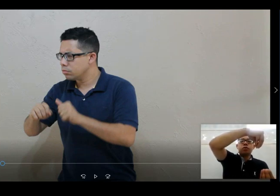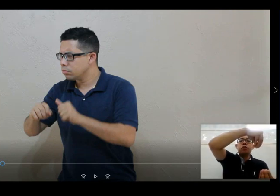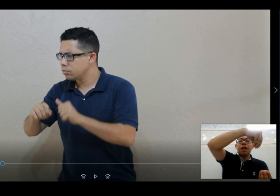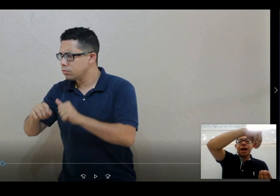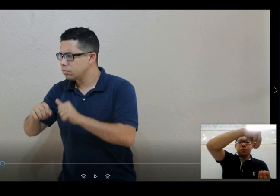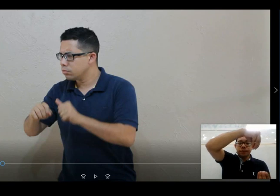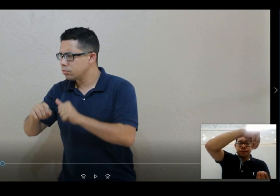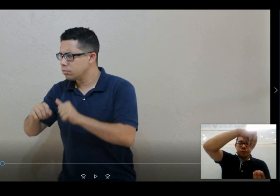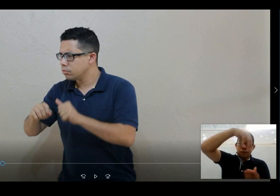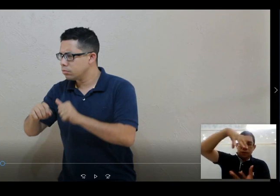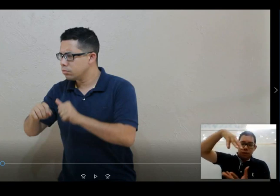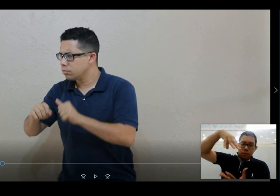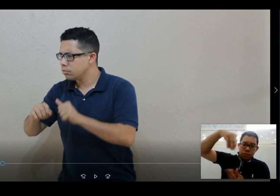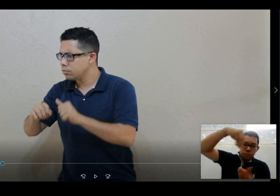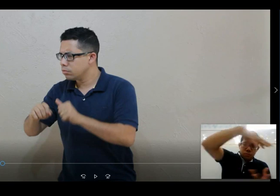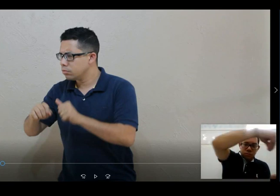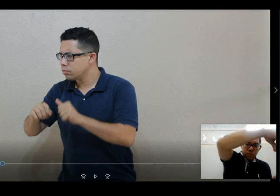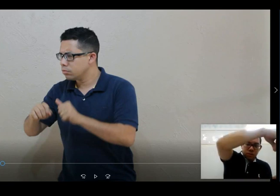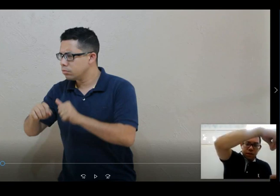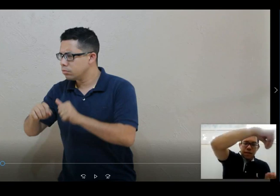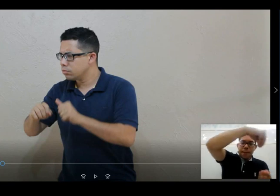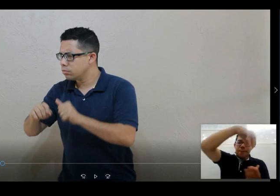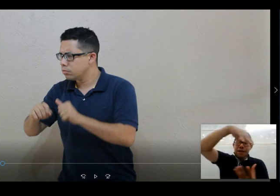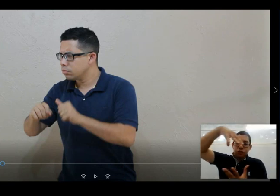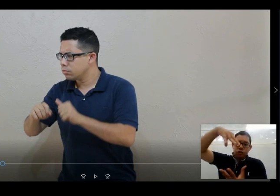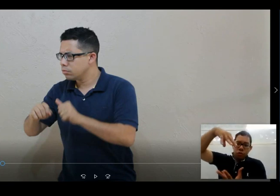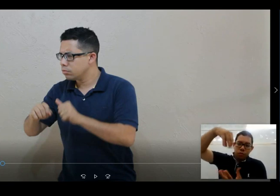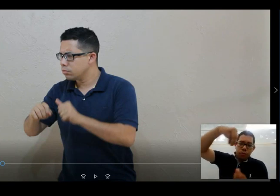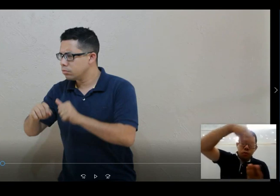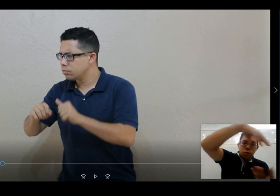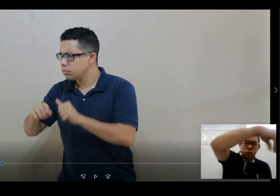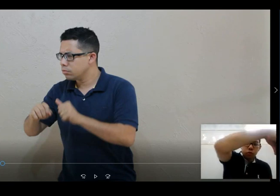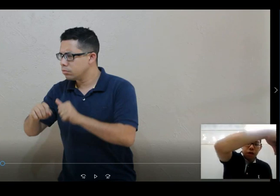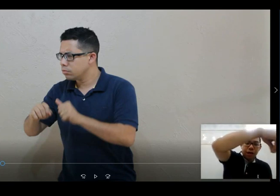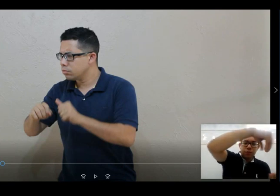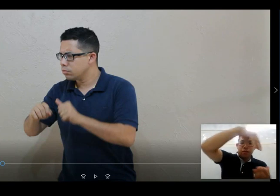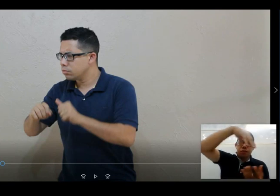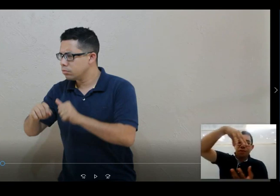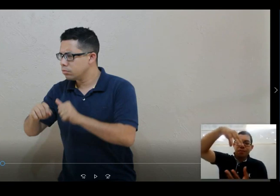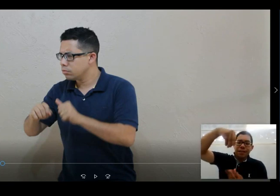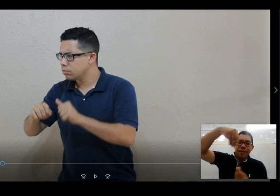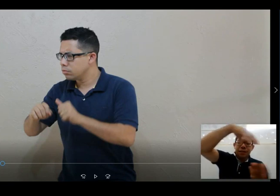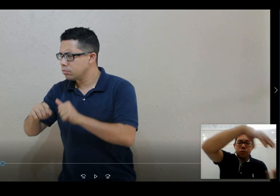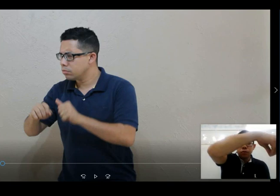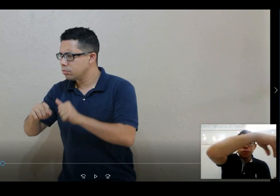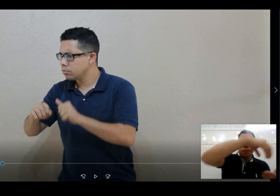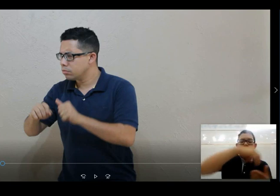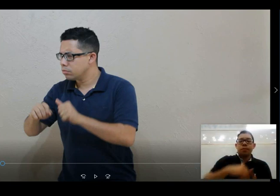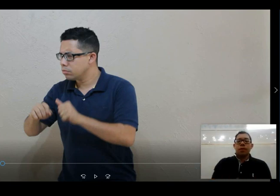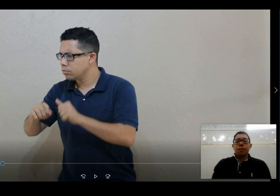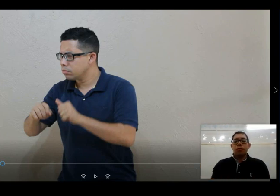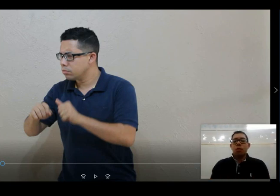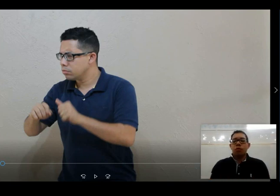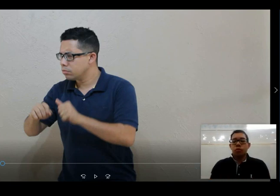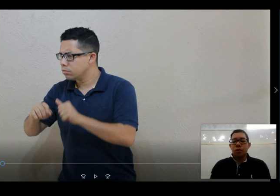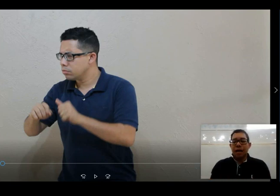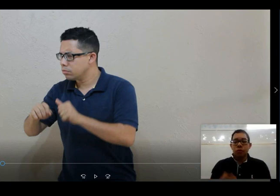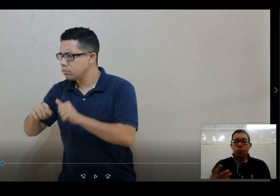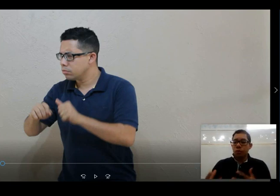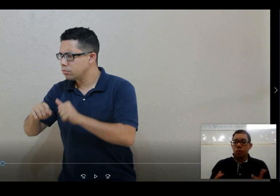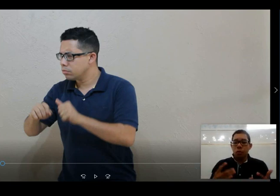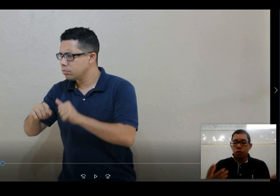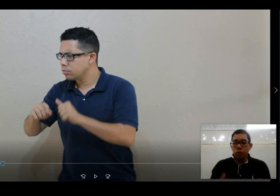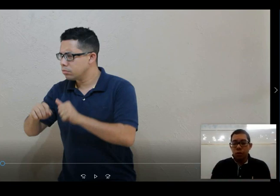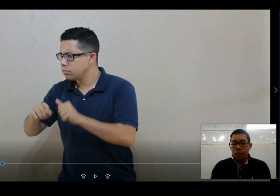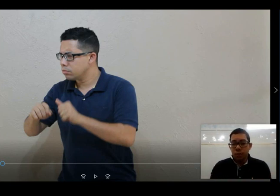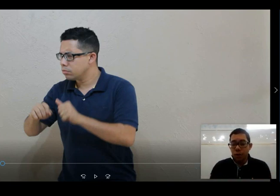passada para o outro lado. Então, ele passou para o outro lado, ele foi impelido para o outro lado,